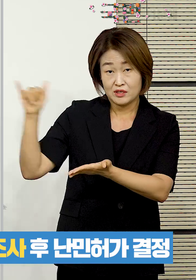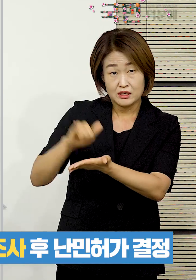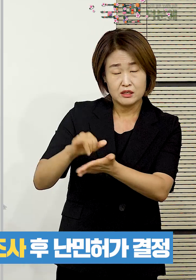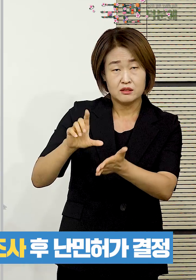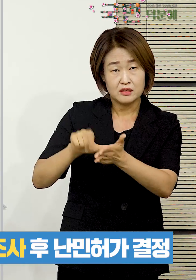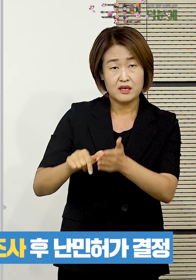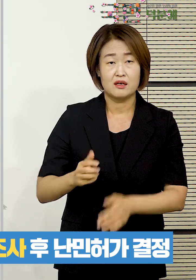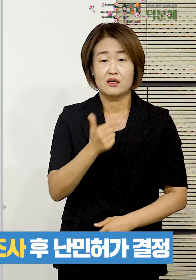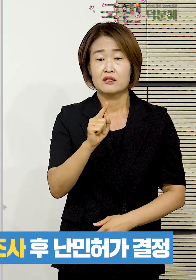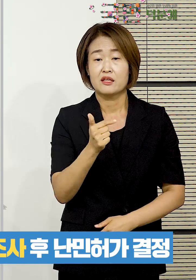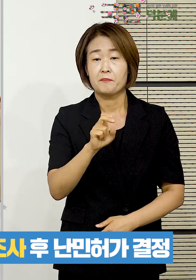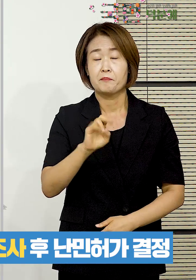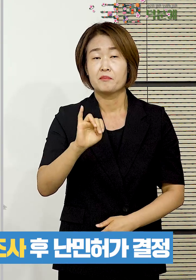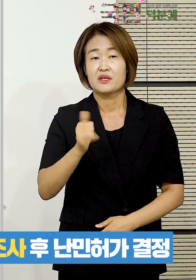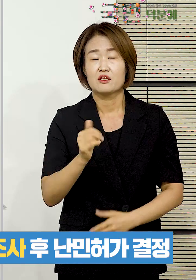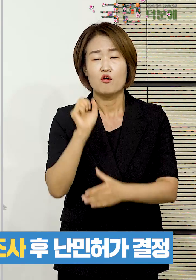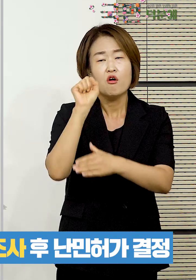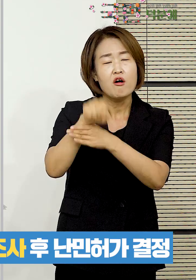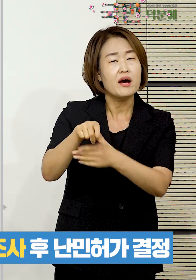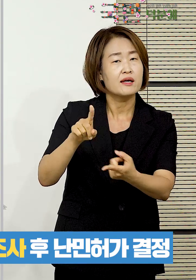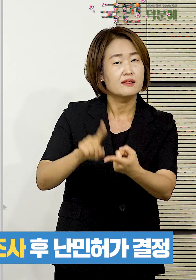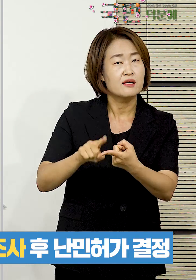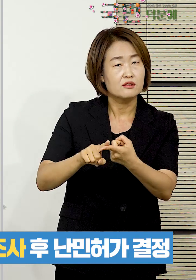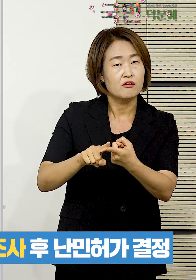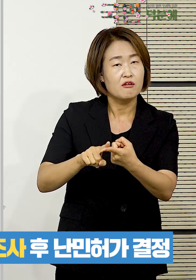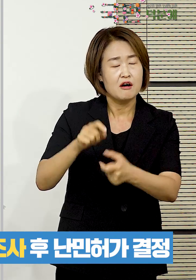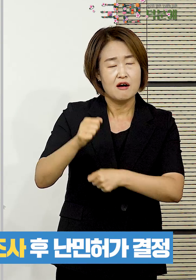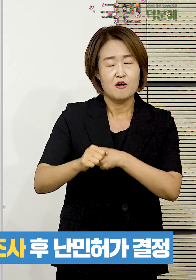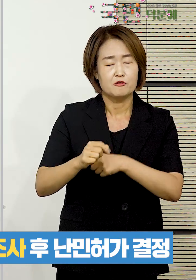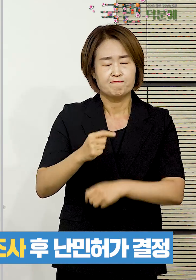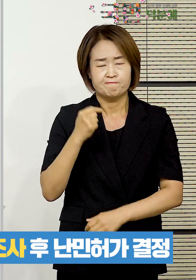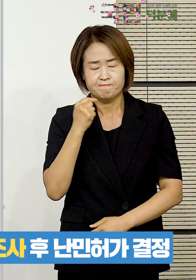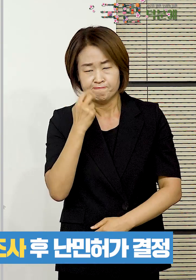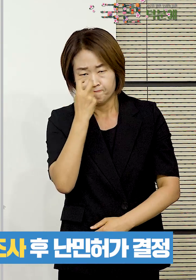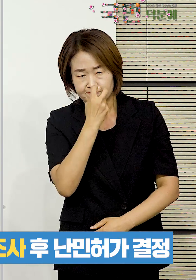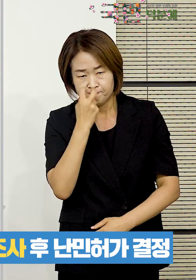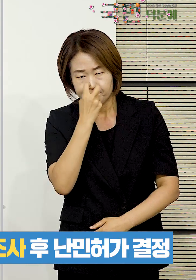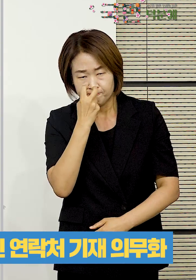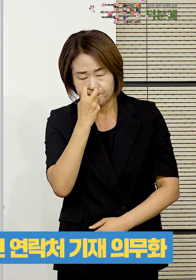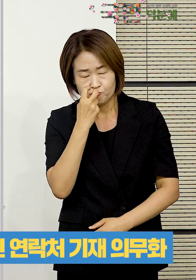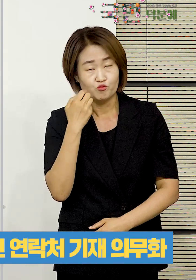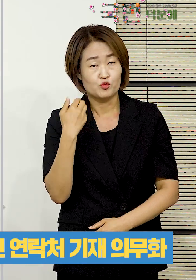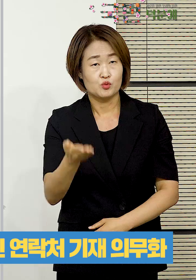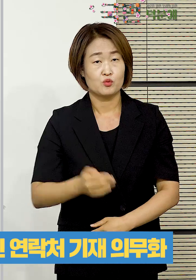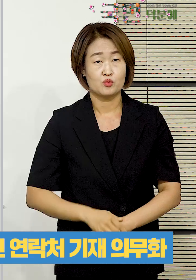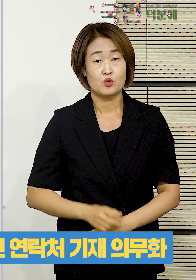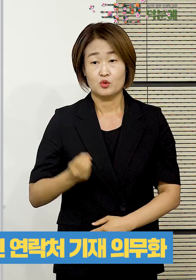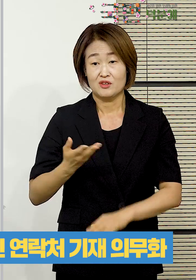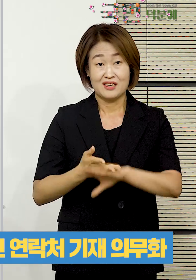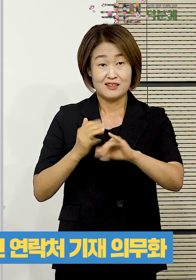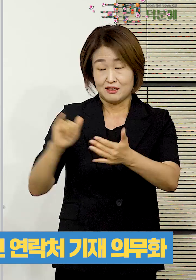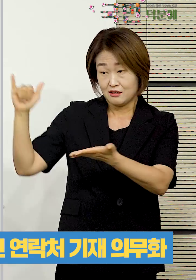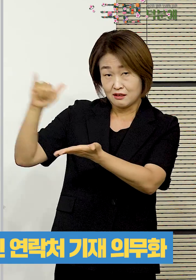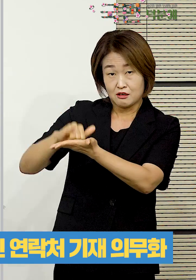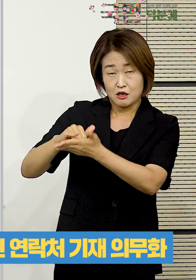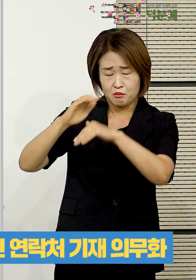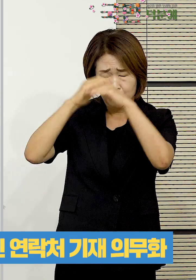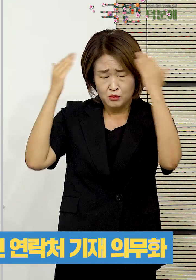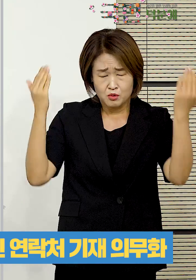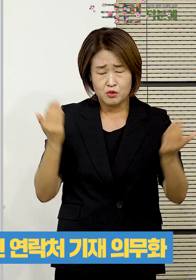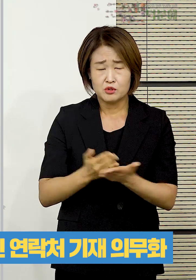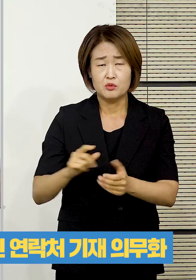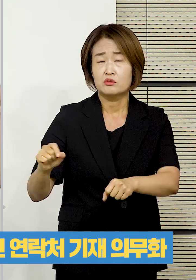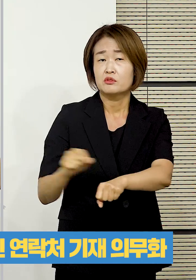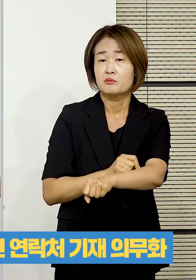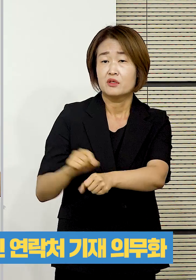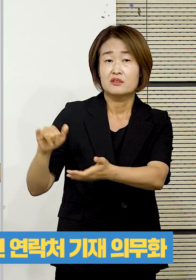시 난민 허가 여부를 신속하게 심사 결정할 예정입니다. 이뿐 아니라 해외 입국자 전체에